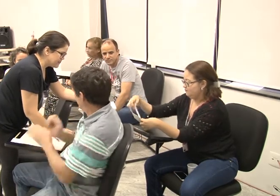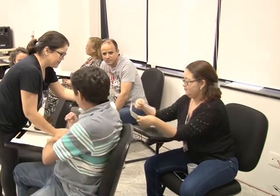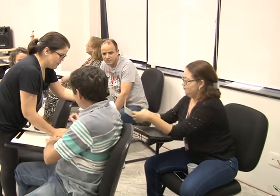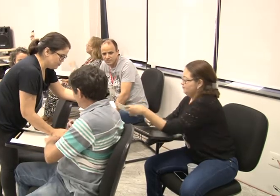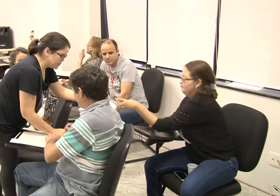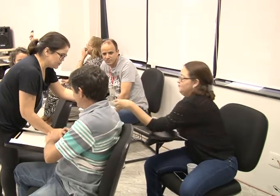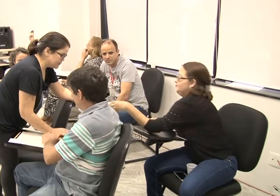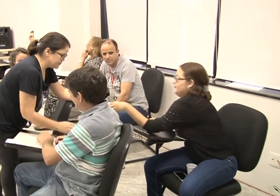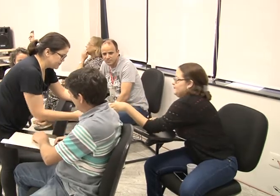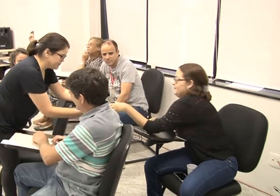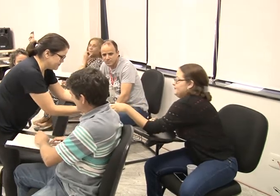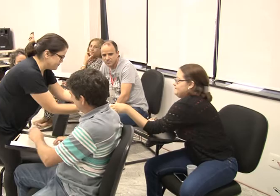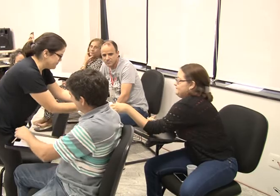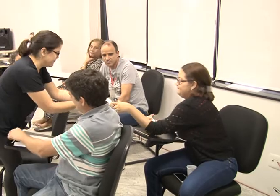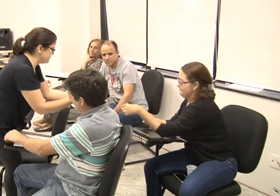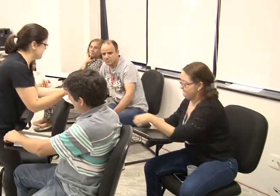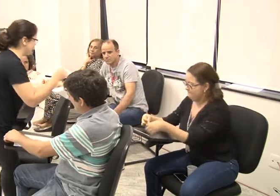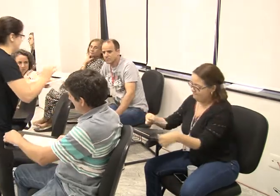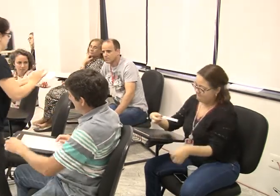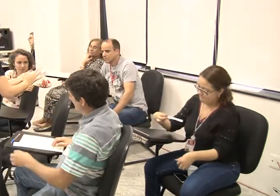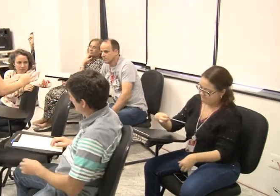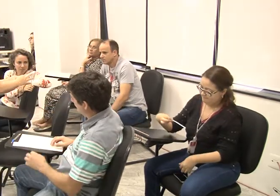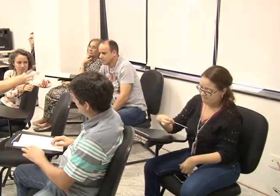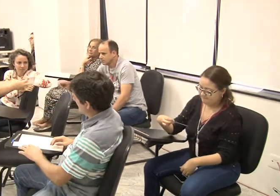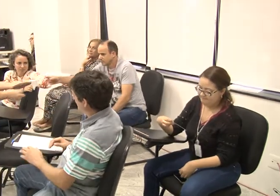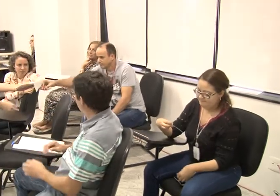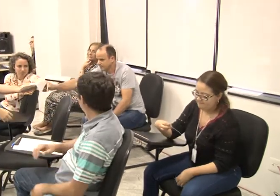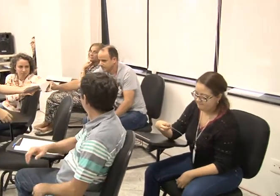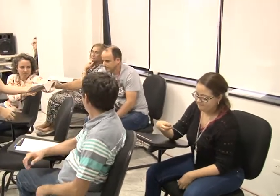Opa, desculpa. Essas cadeiras são boas demais.